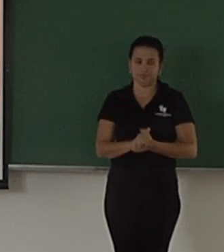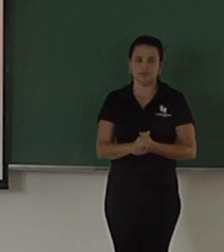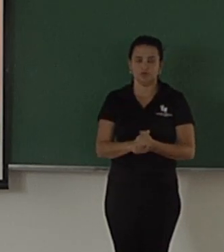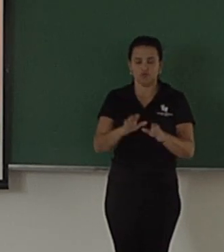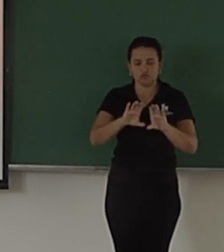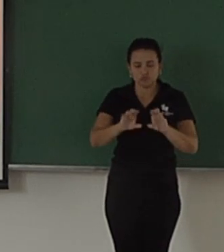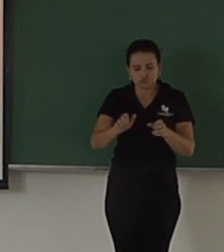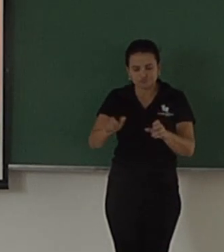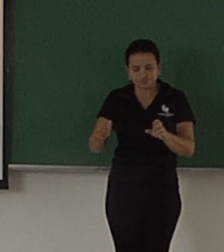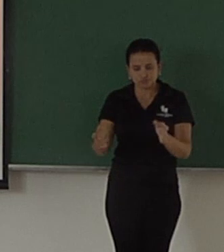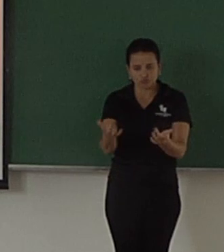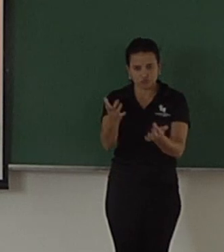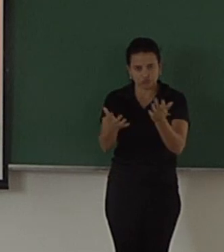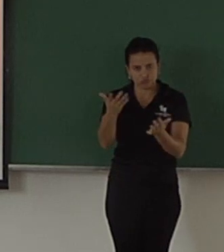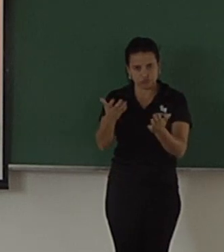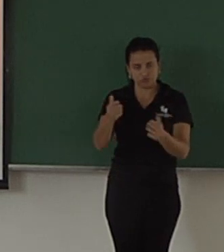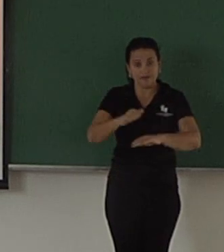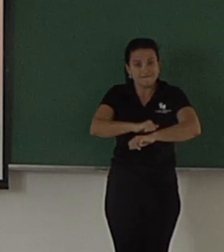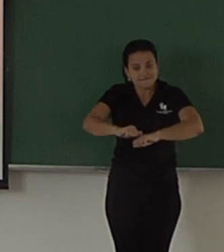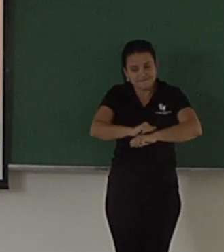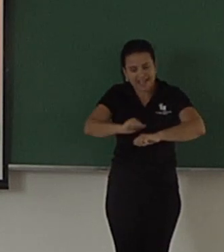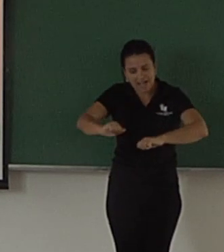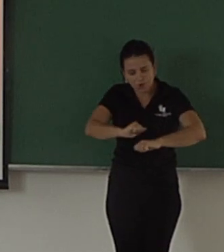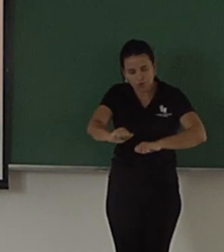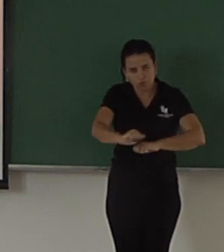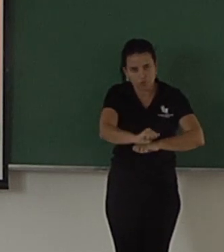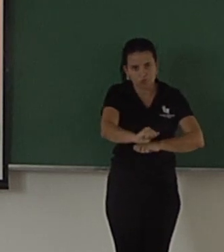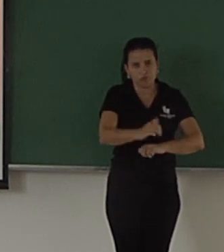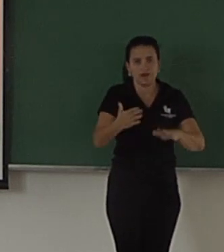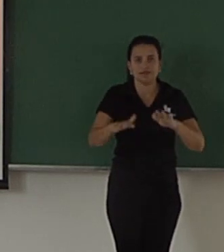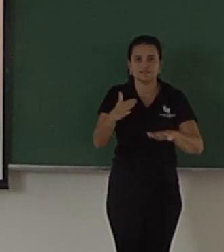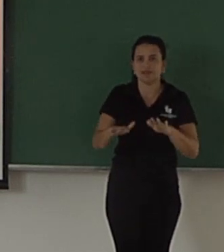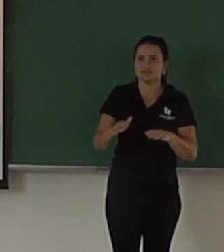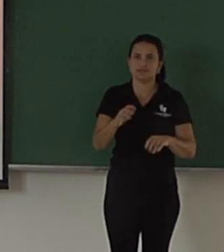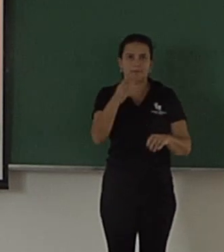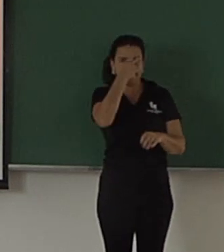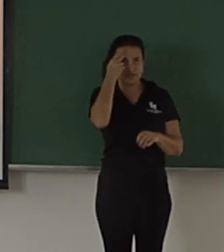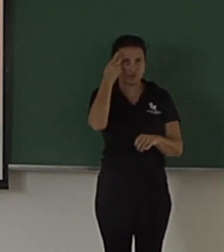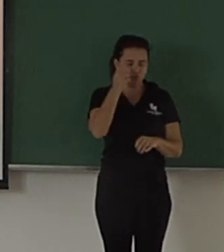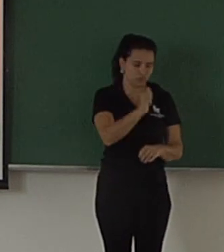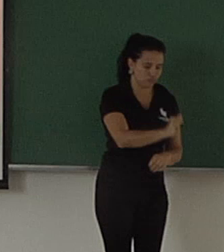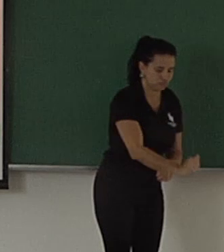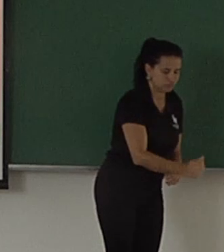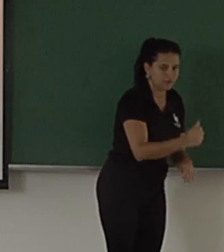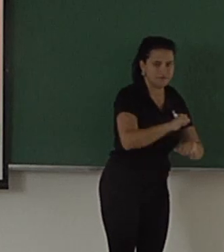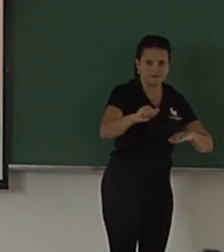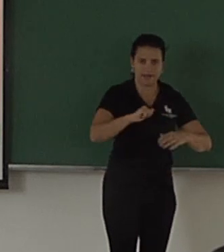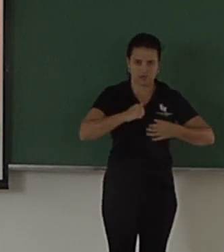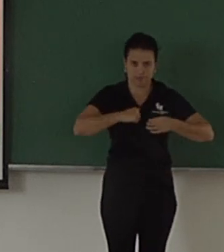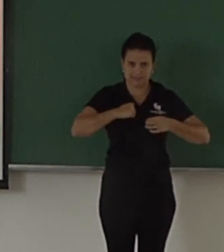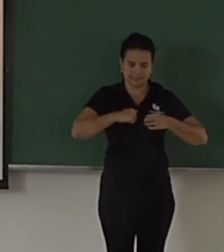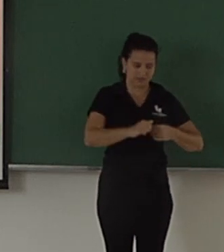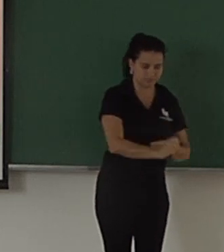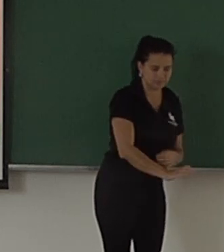fogão, forno, ferro elétrico. Às vezes a pessoa, o cuidador deixa inadvertidamente no chão ou próximo do alcance da criança,